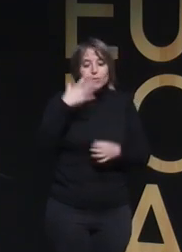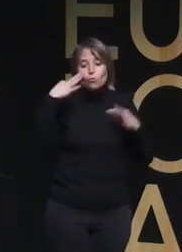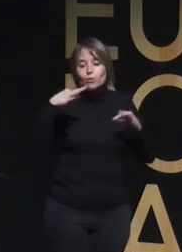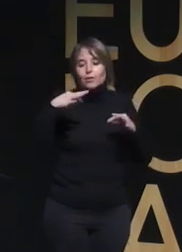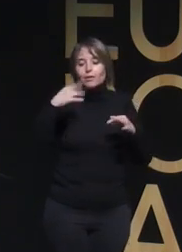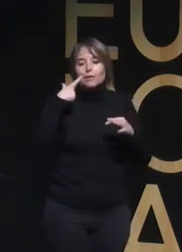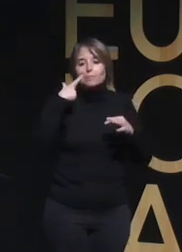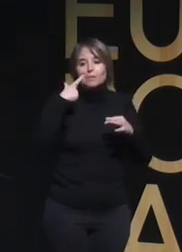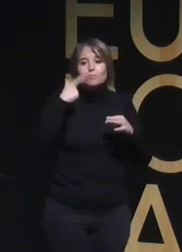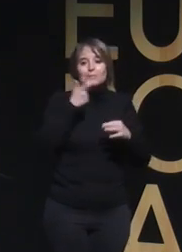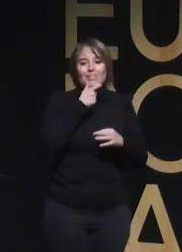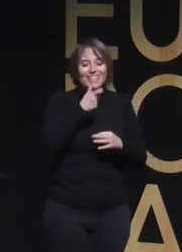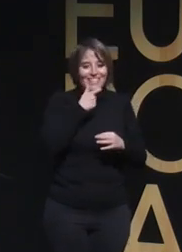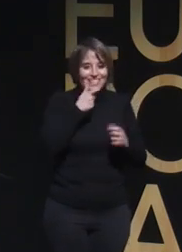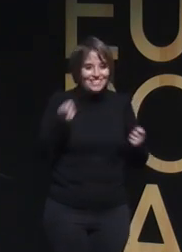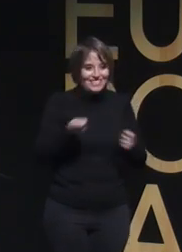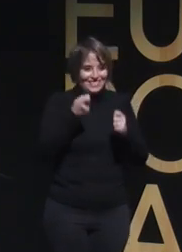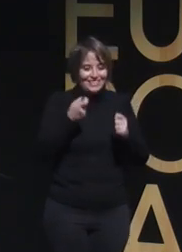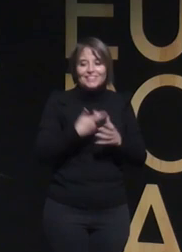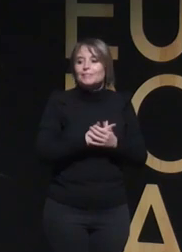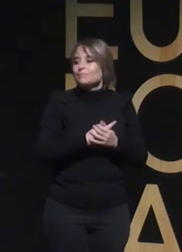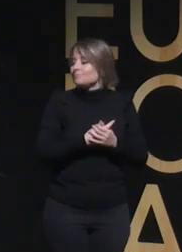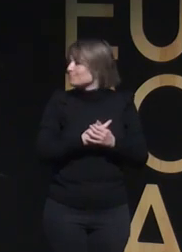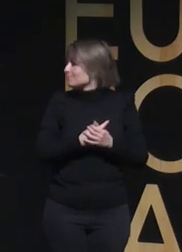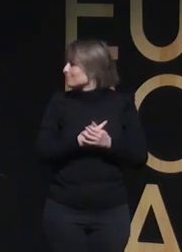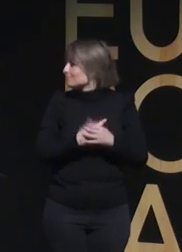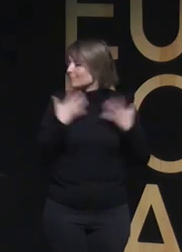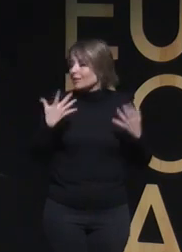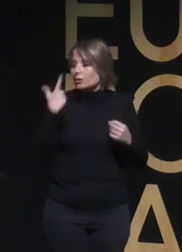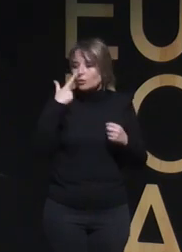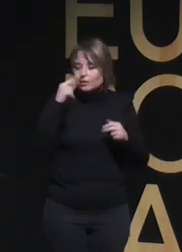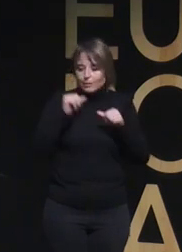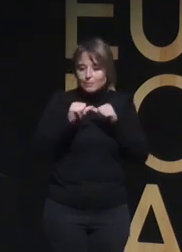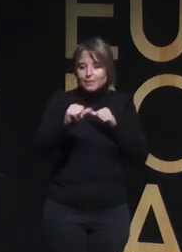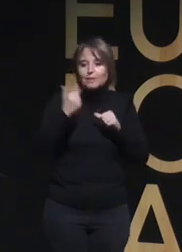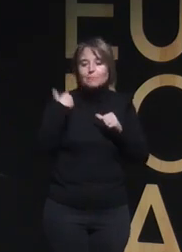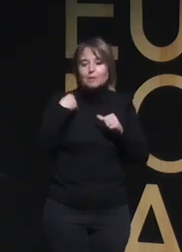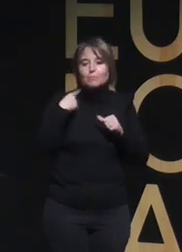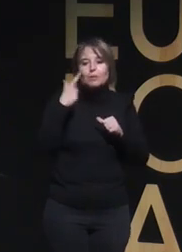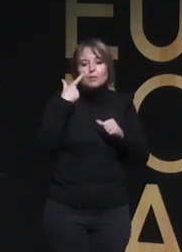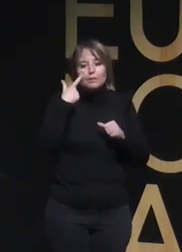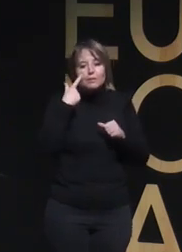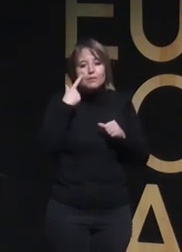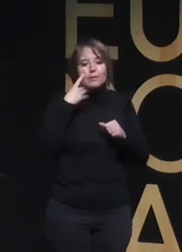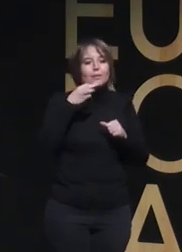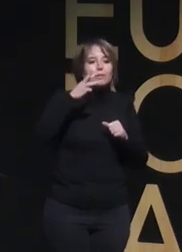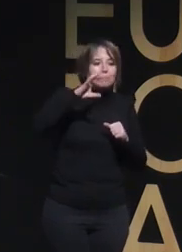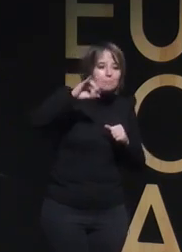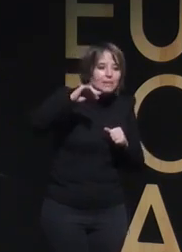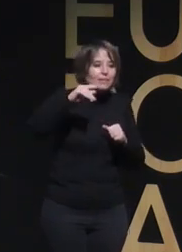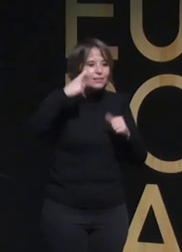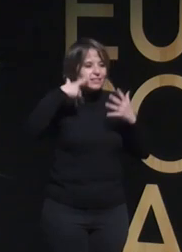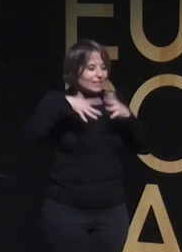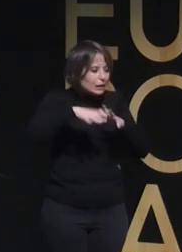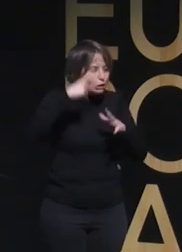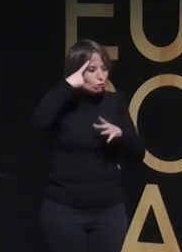lo publiquen es ponerlo en inglés. ¿No? Entonces le ha llamado PIC, Parental Integration Corner, ¿no? Que